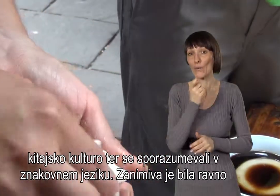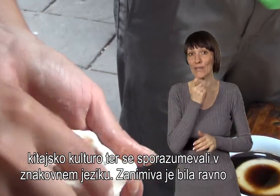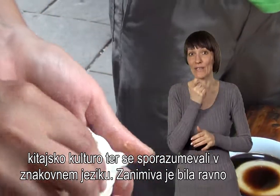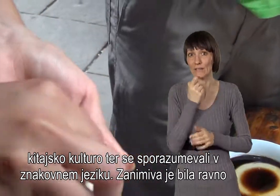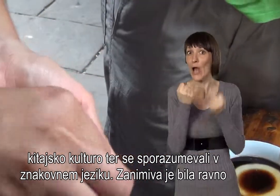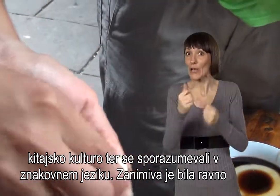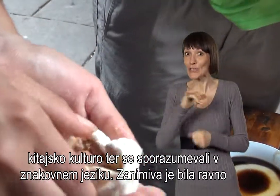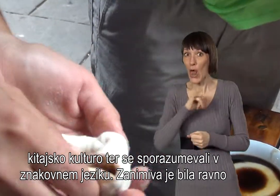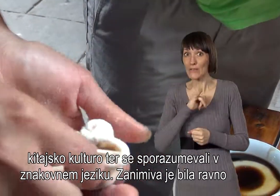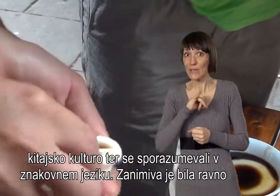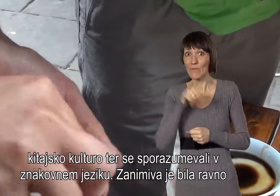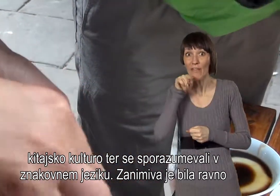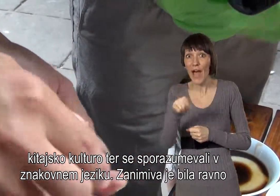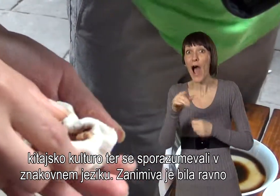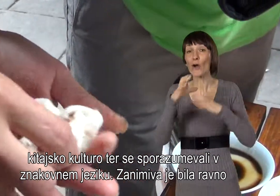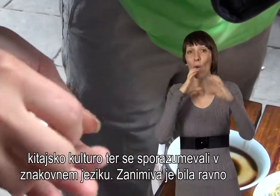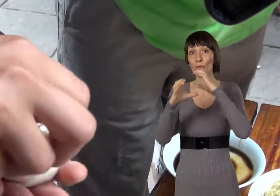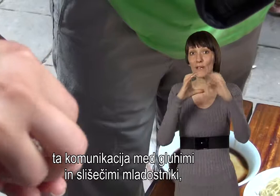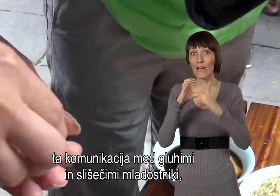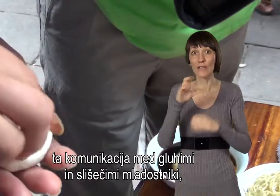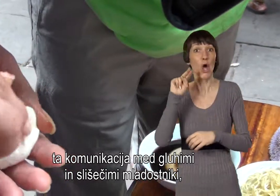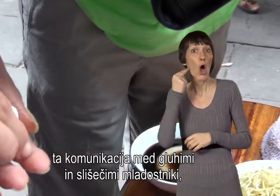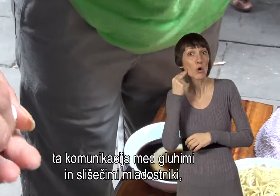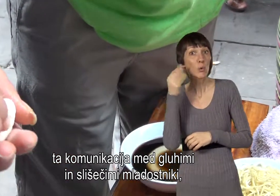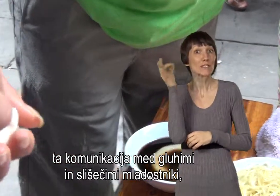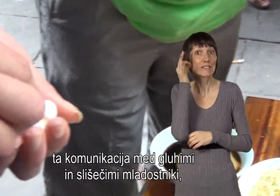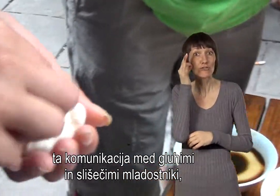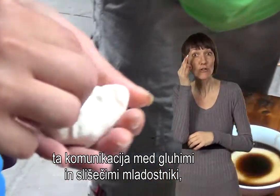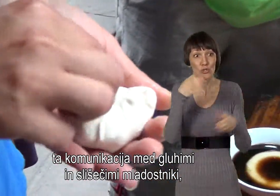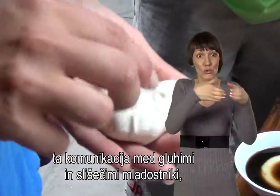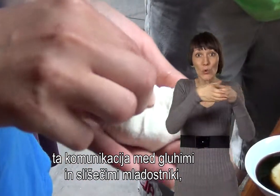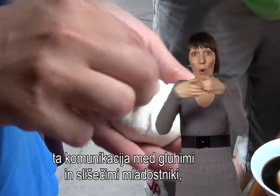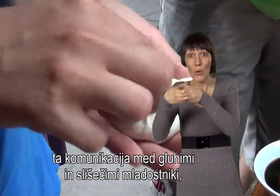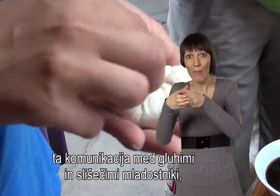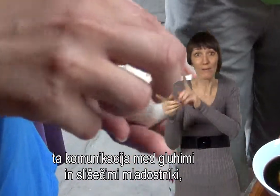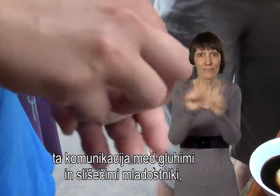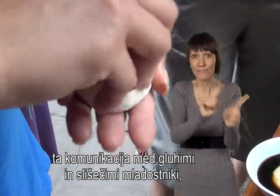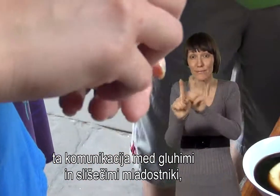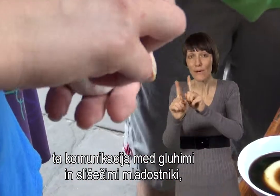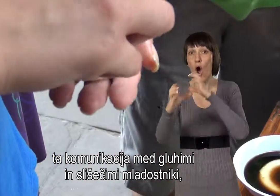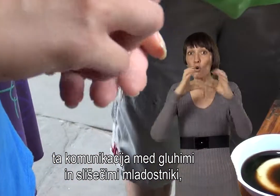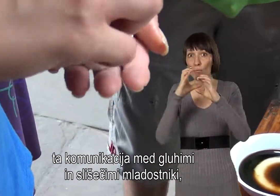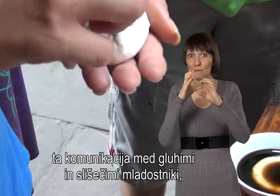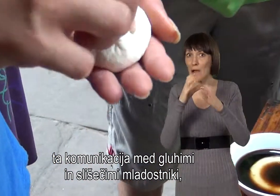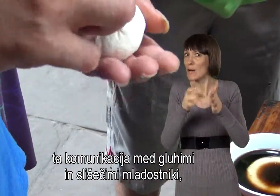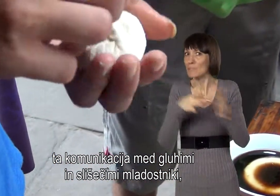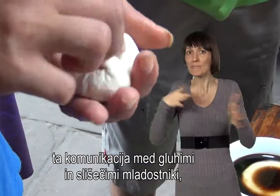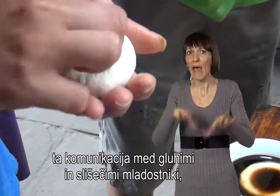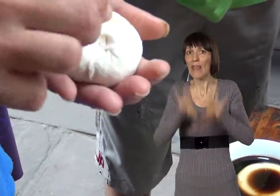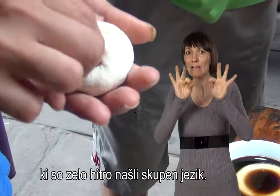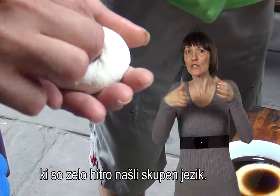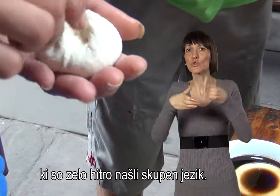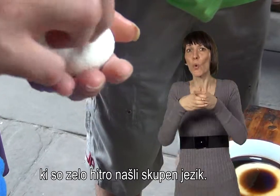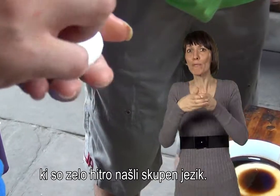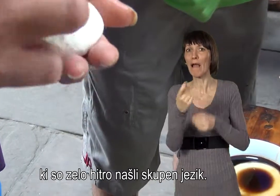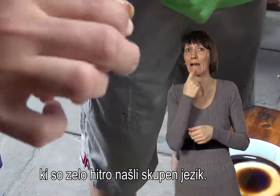znakovnem jeziku. Zelo zanimivo je bila ravno ta komunikacija med gluhimi in slišečimi mladostniki, kjer so zelo hitro našli